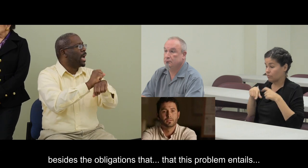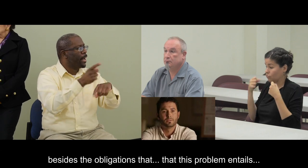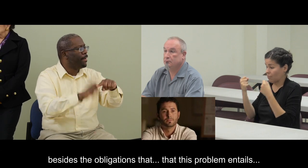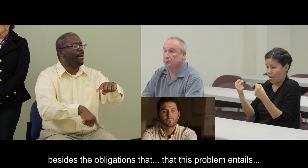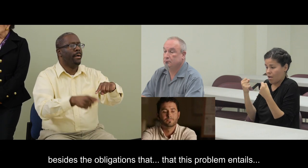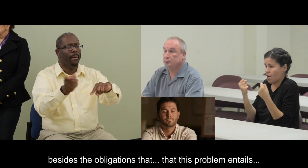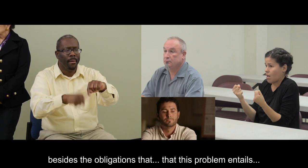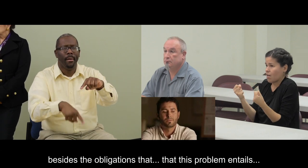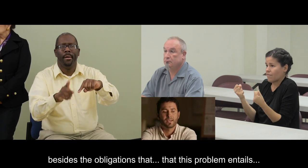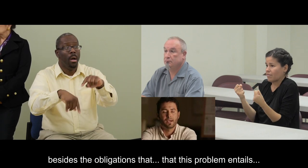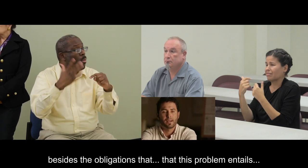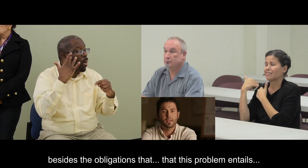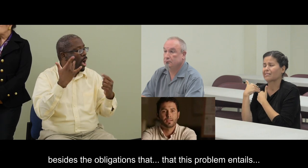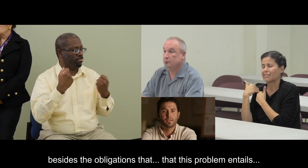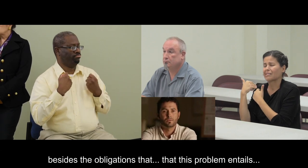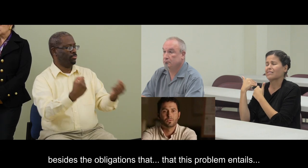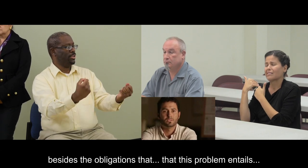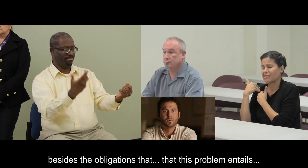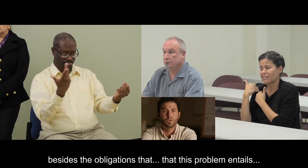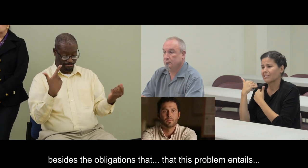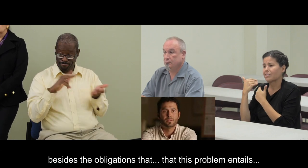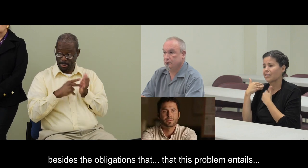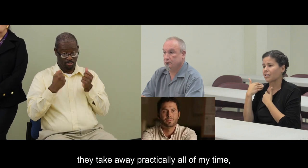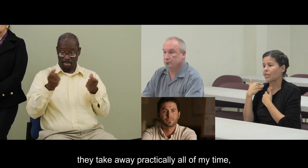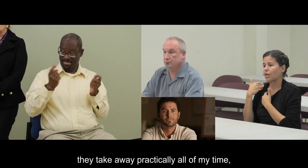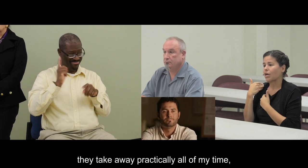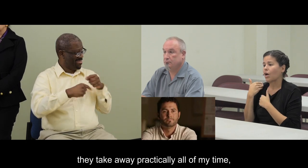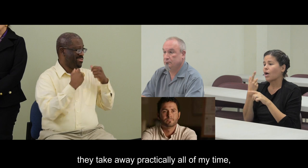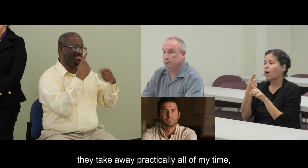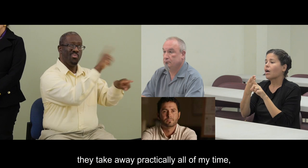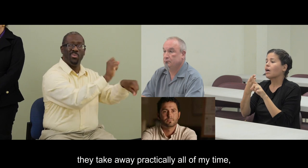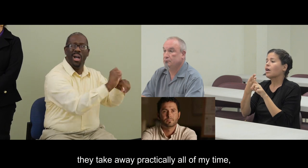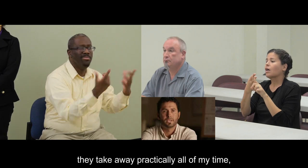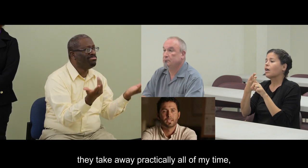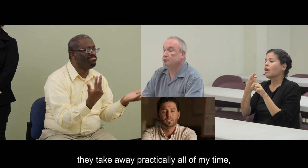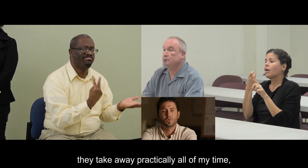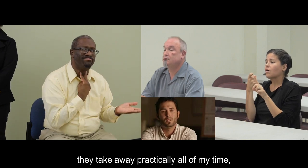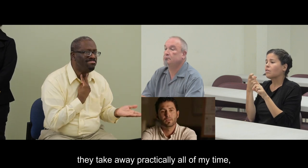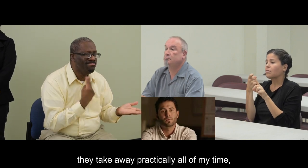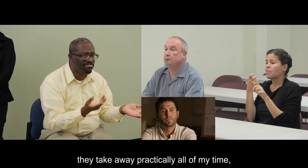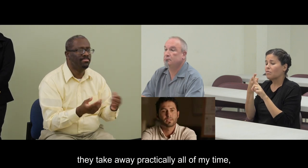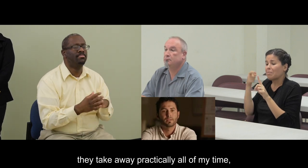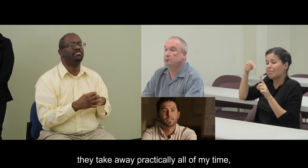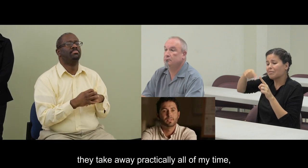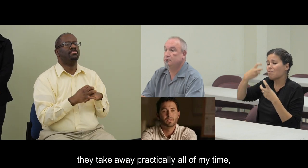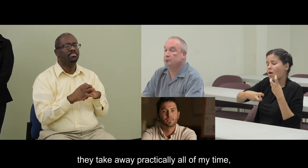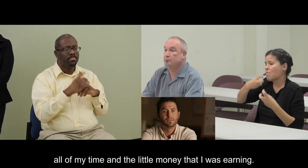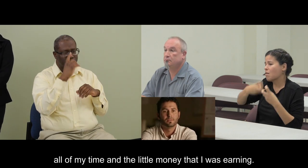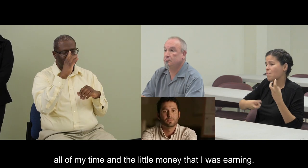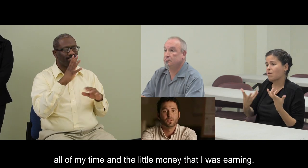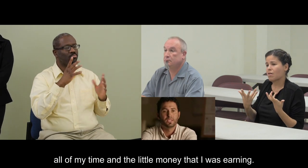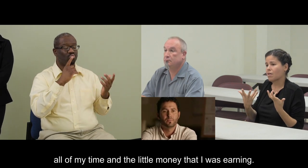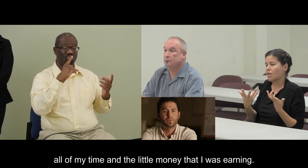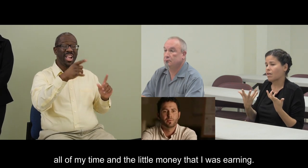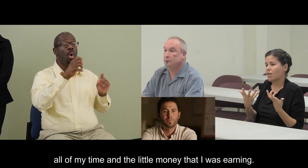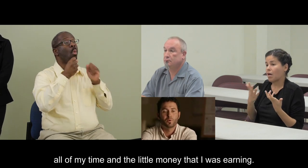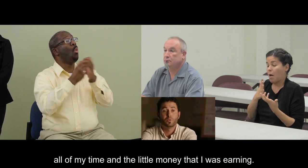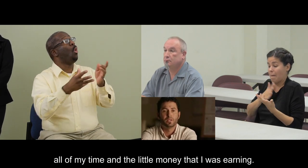agarré con este problema me quitan todo el tiempo prácticamente. Todo el tiempo y el poco